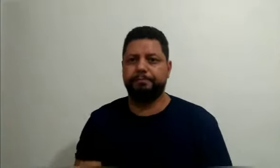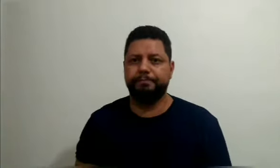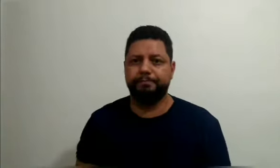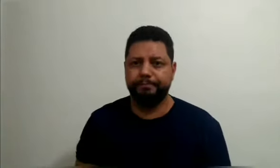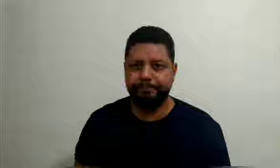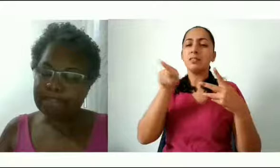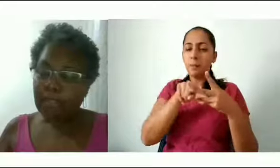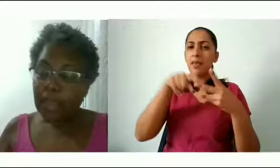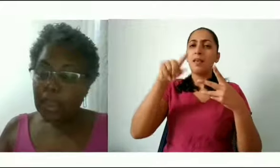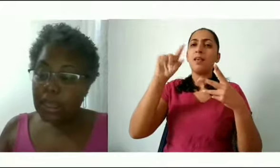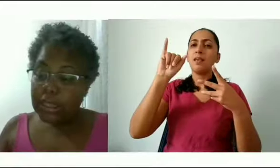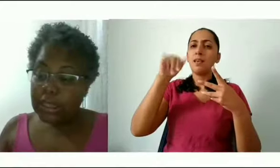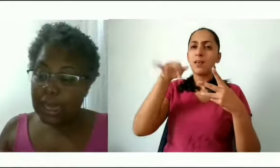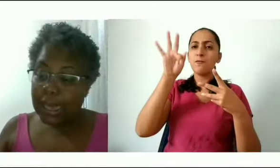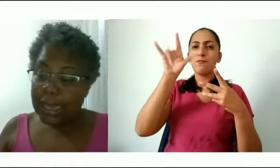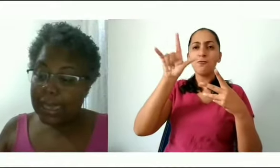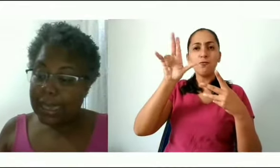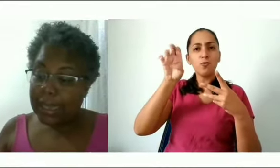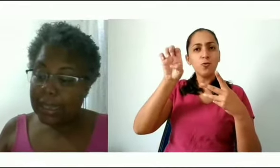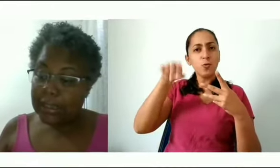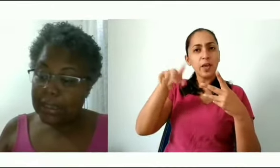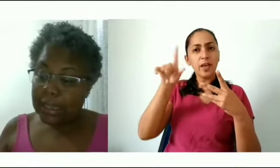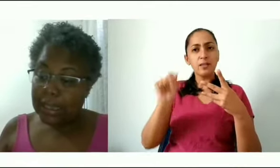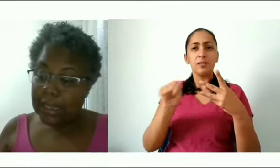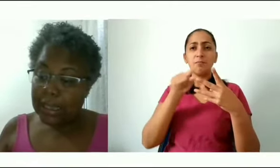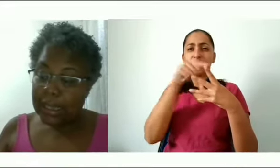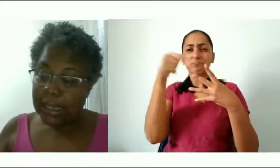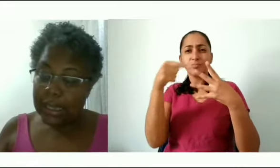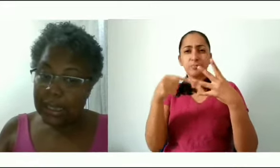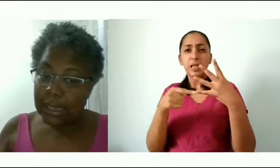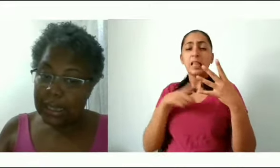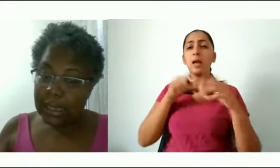que são do grupo A. E